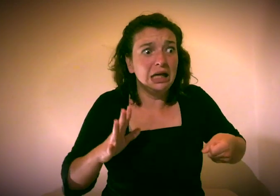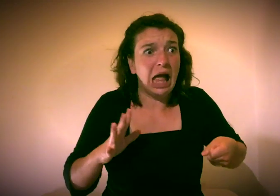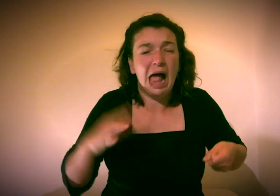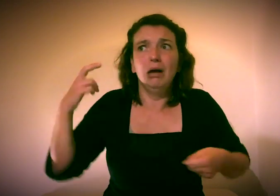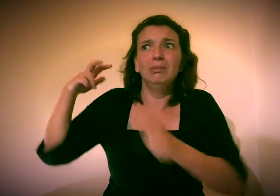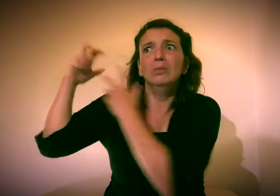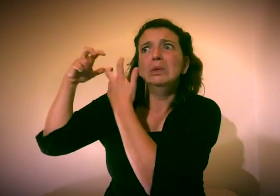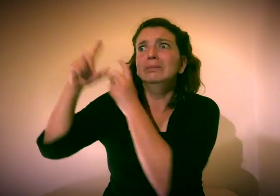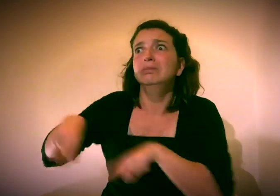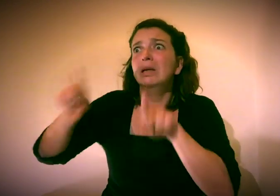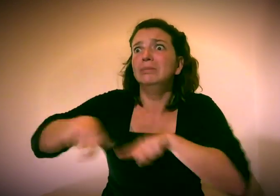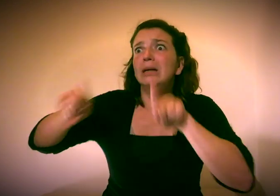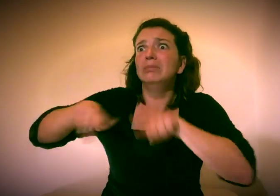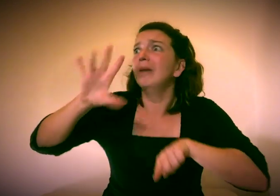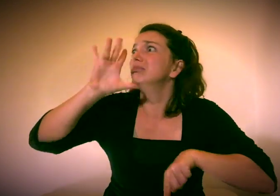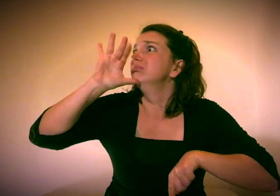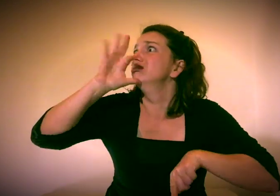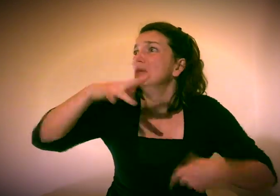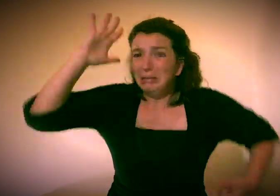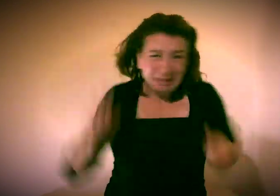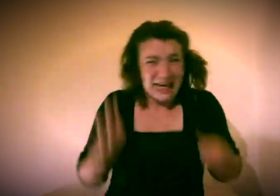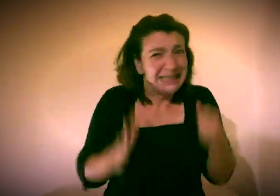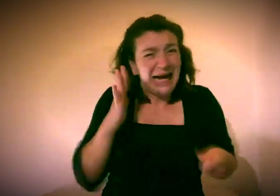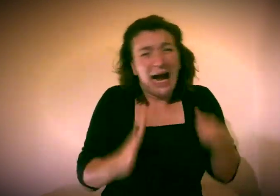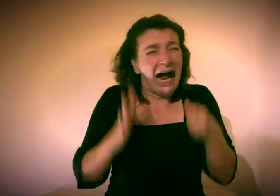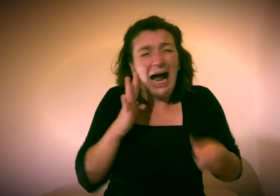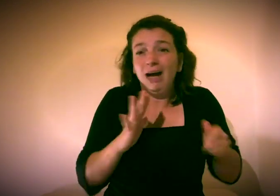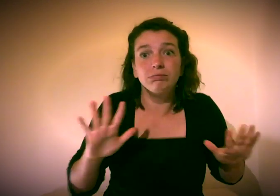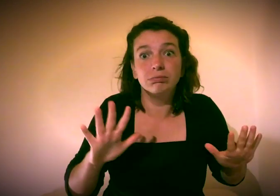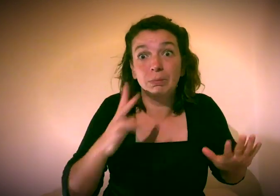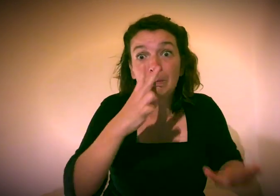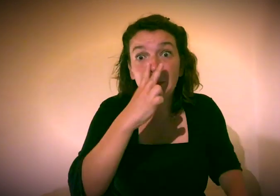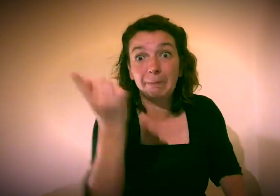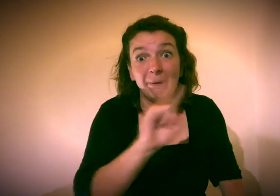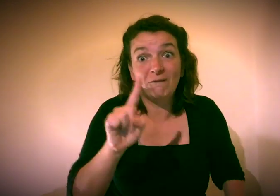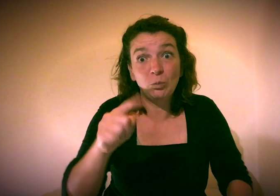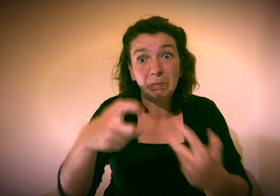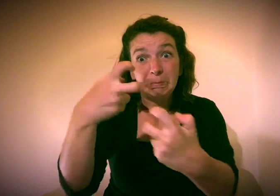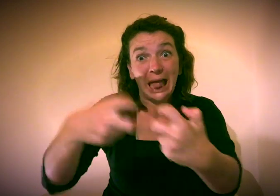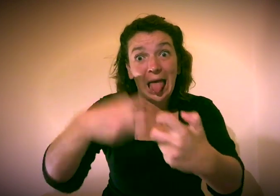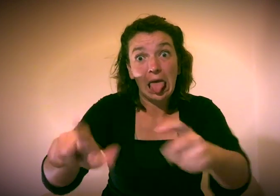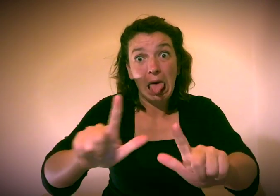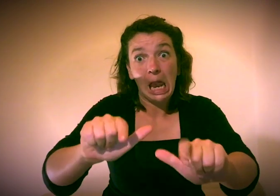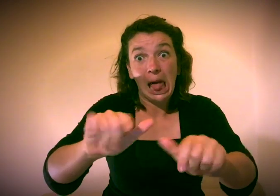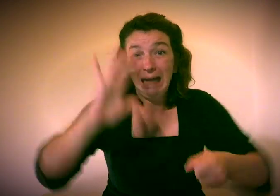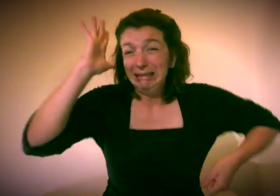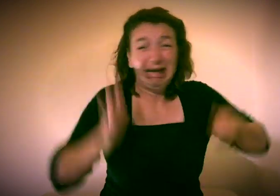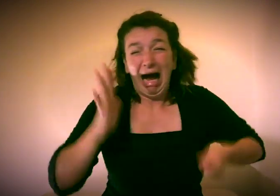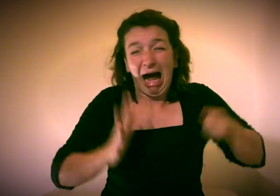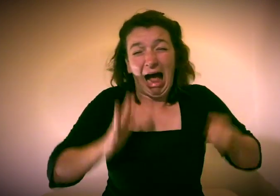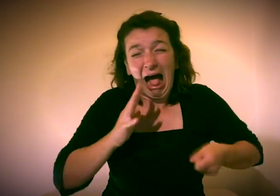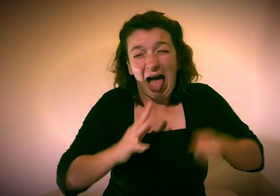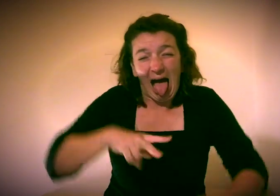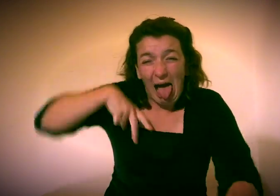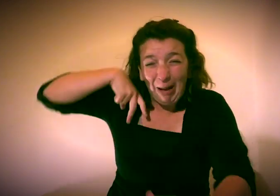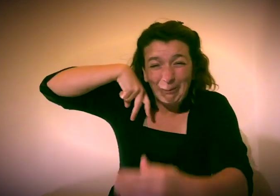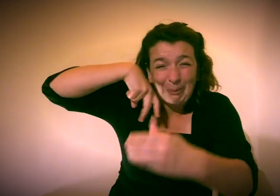sombre, elle ne voyait pas les pierres sur le chemin et buta contre l'une d'elles. Elle tomba de tout son